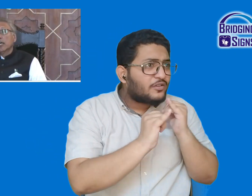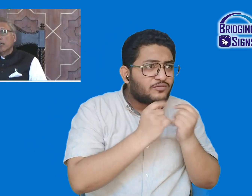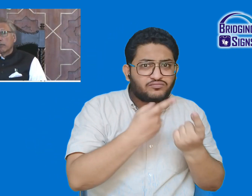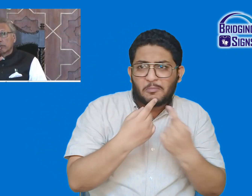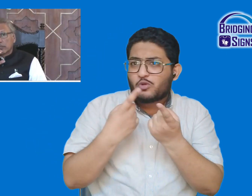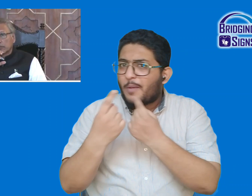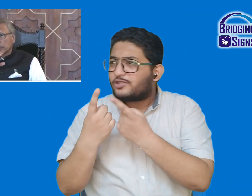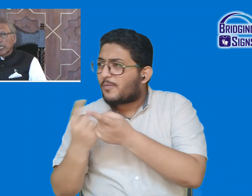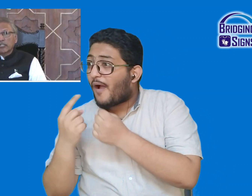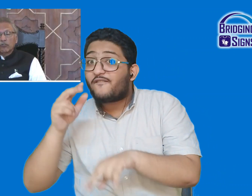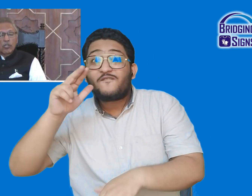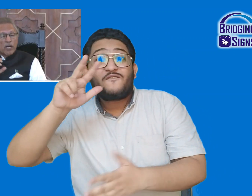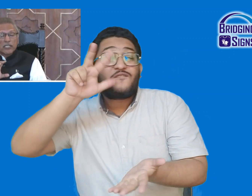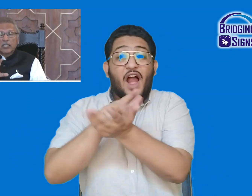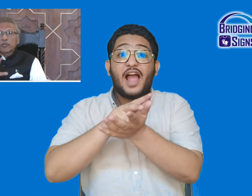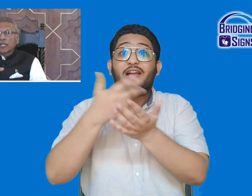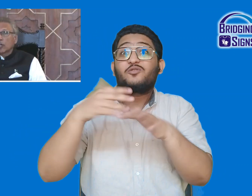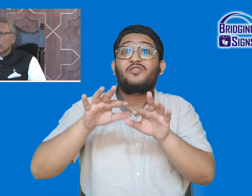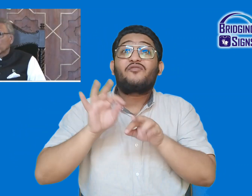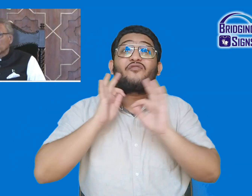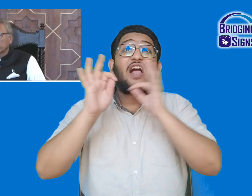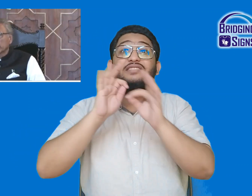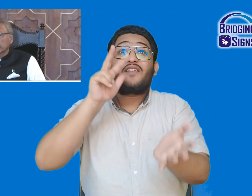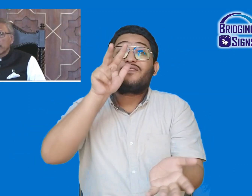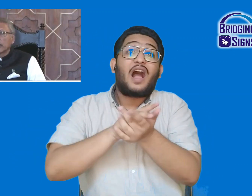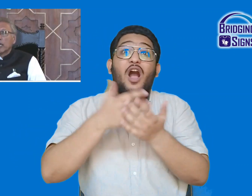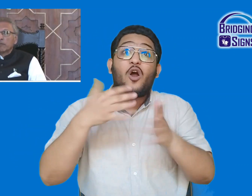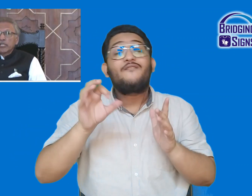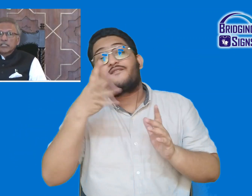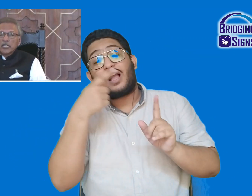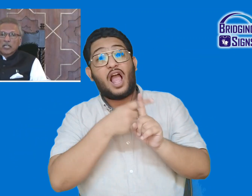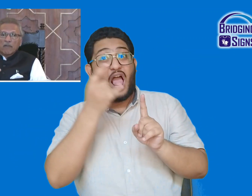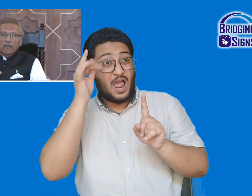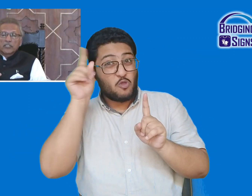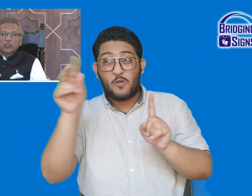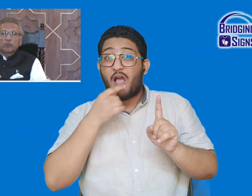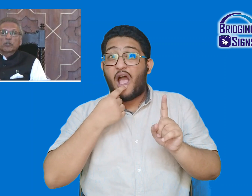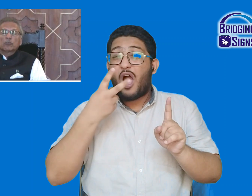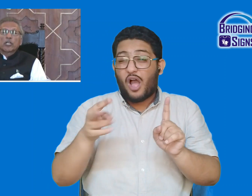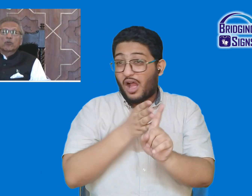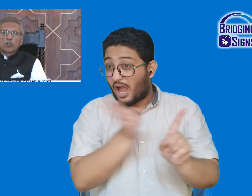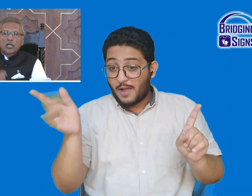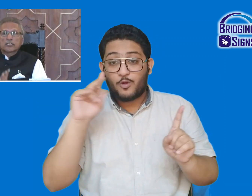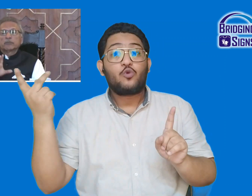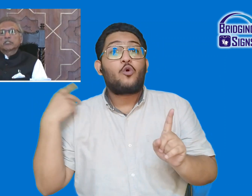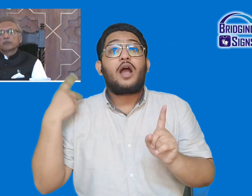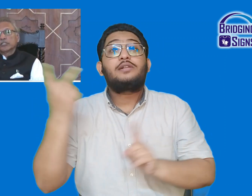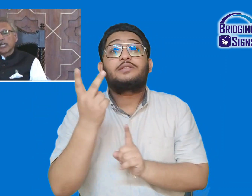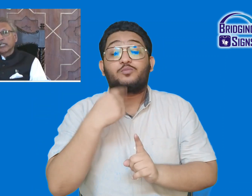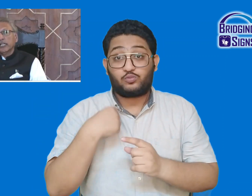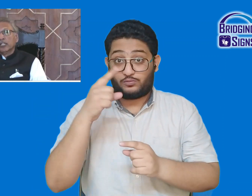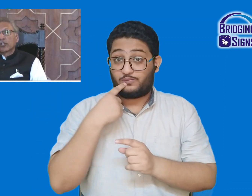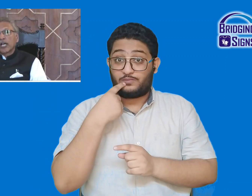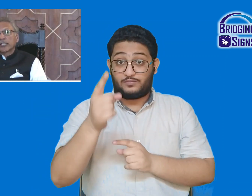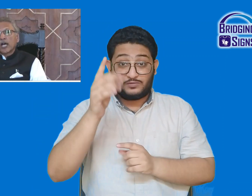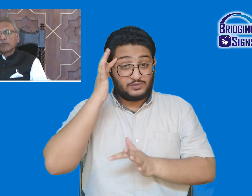درمیان، مشائخ علماء کے درمیان اور حکومت کے درمیان، پھر اس کی خلاف ورزی تو بالکل ایک گناہ سمجھی جائے